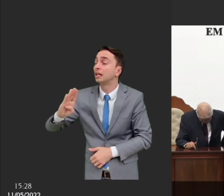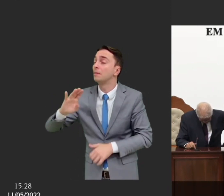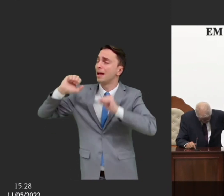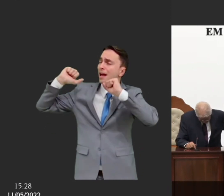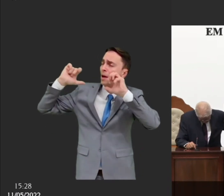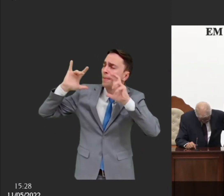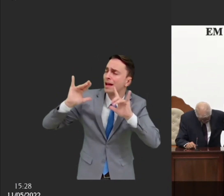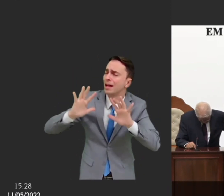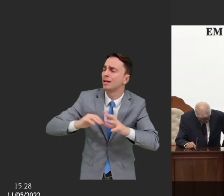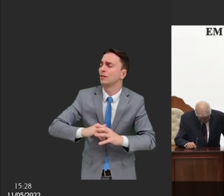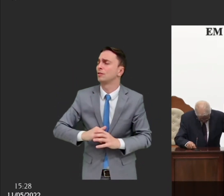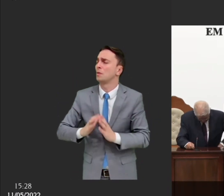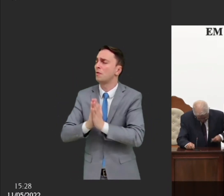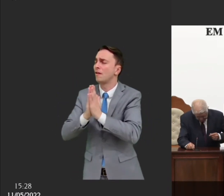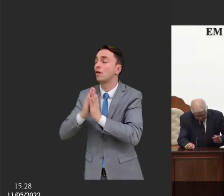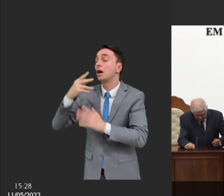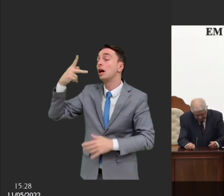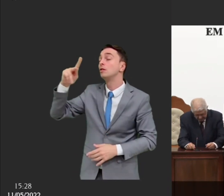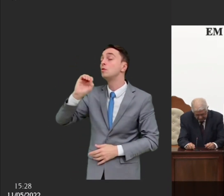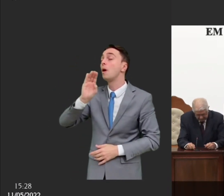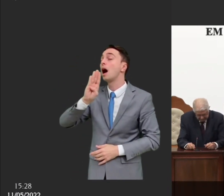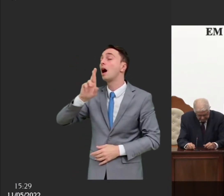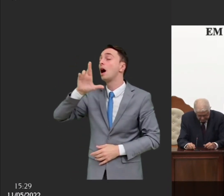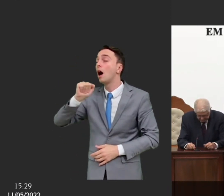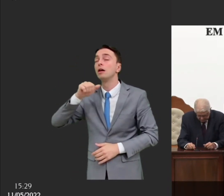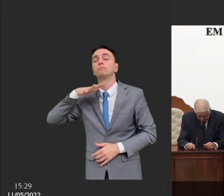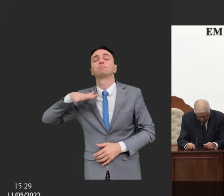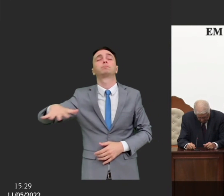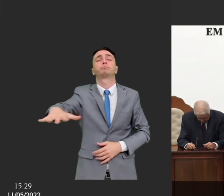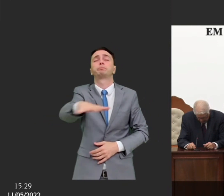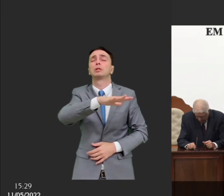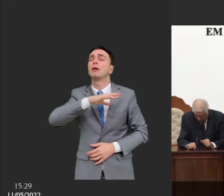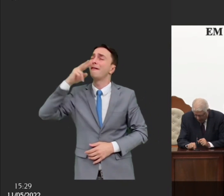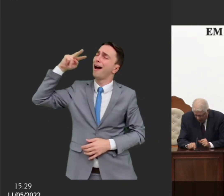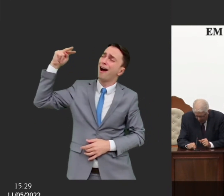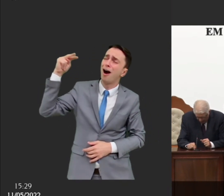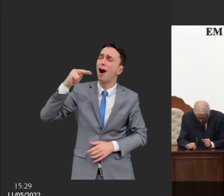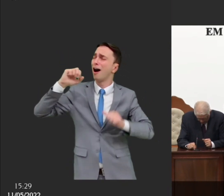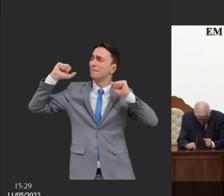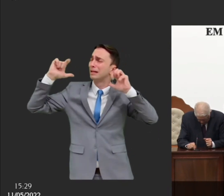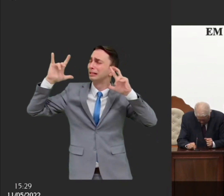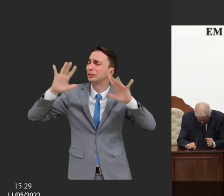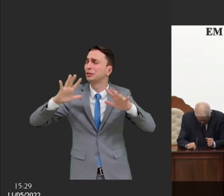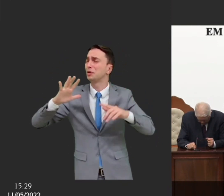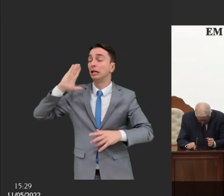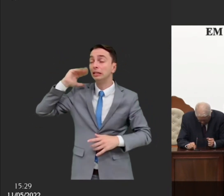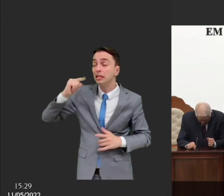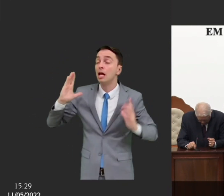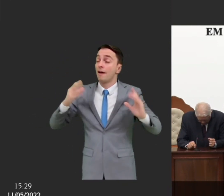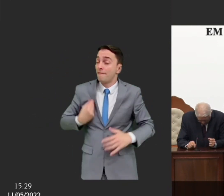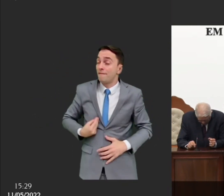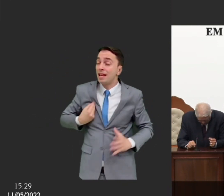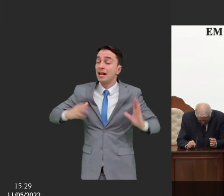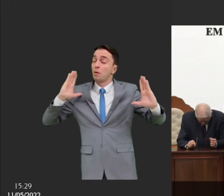Senhor. Olha pela tua obra, Senhor. Nós sabemos que estamos em tempos difíceis, mas é nesse tempo